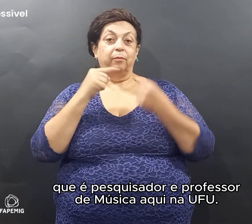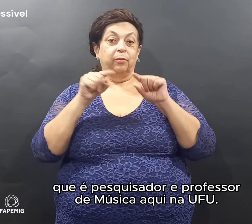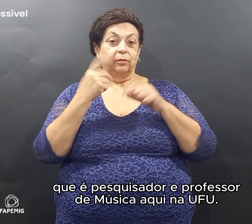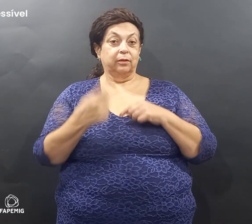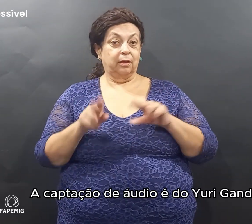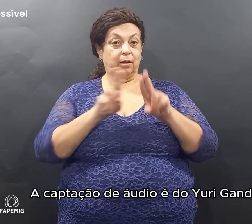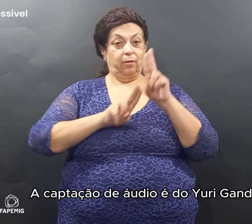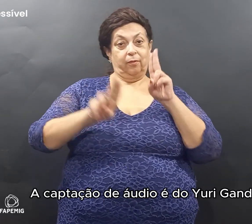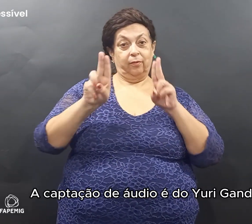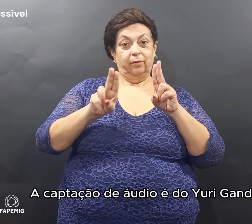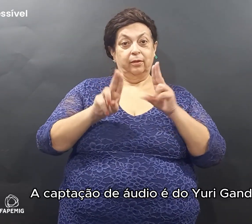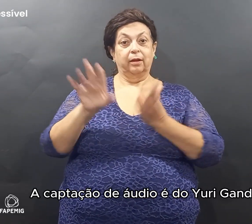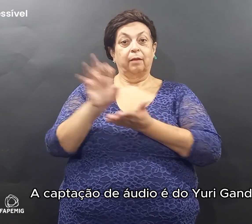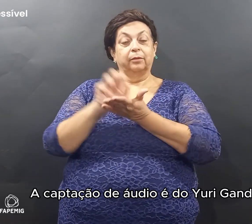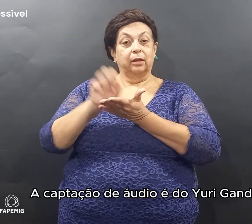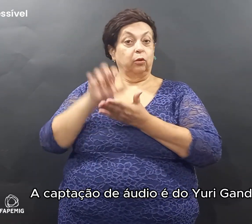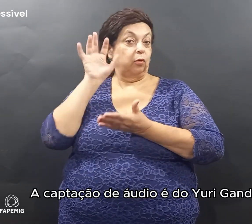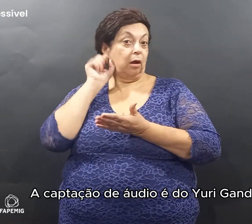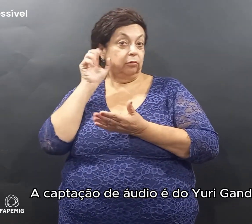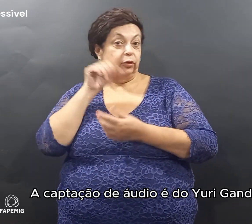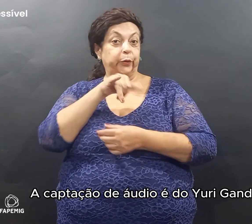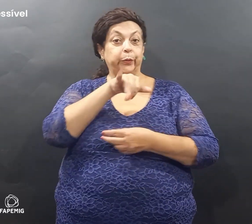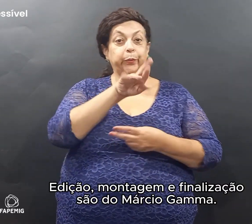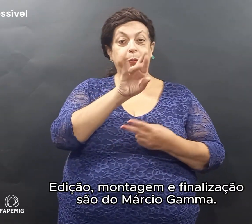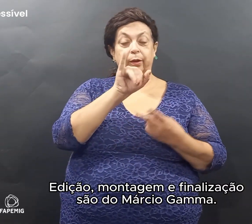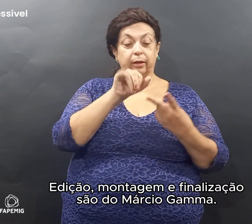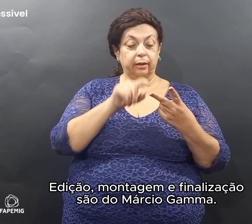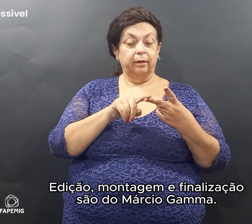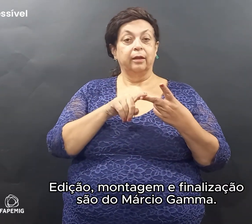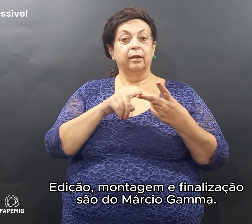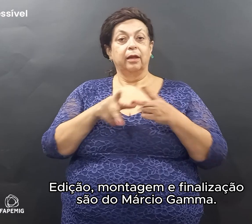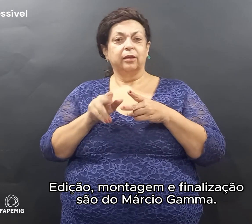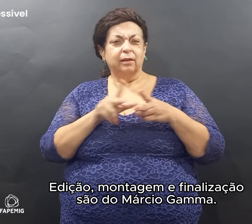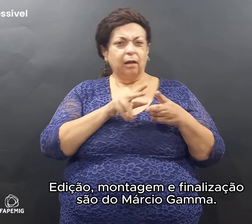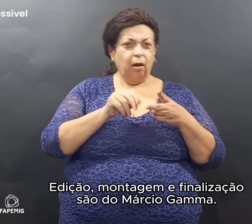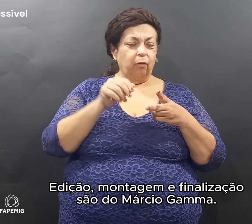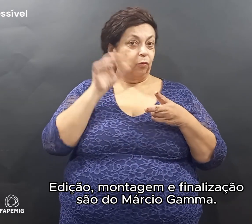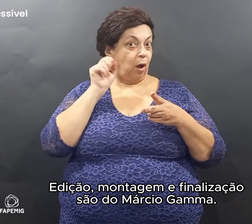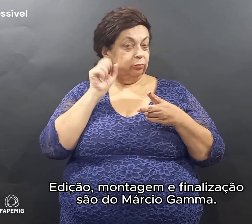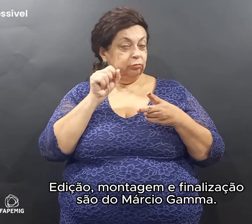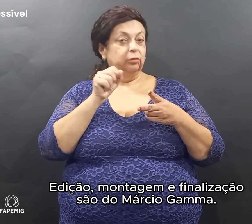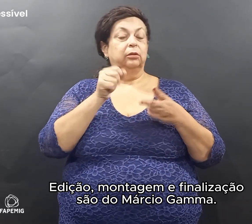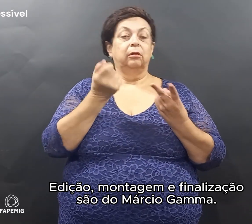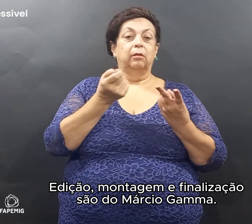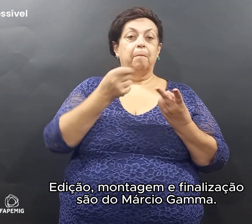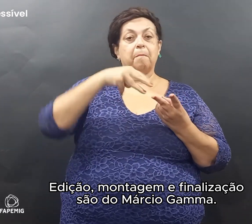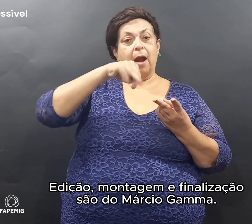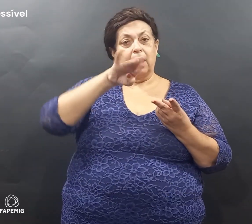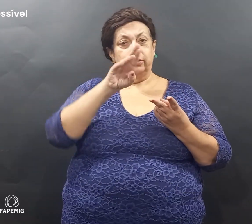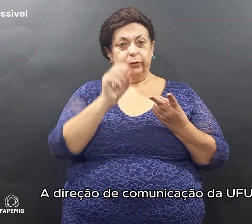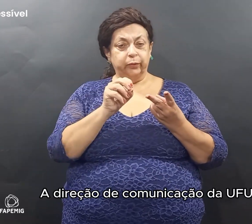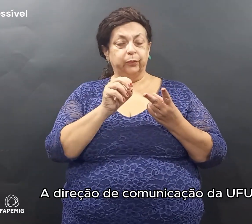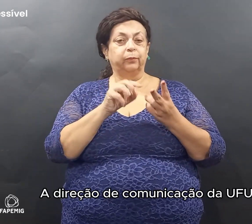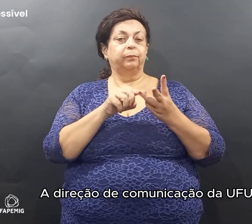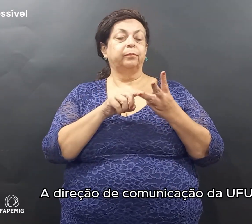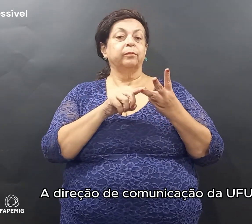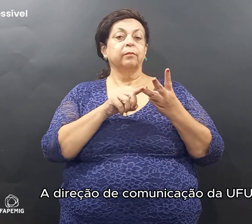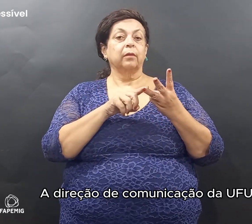UFO. A captação de áudio é do Yuri Ganda. Edição, montagem e finalização são do Márcio Gama. A direção de comunicação